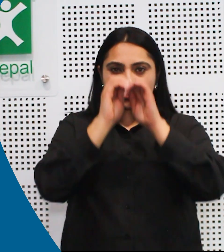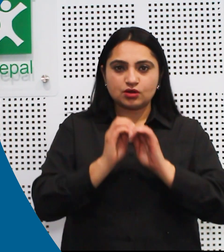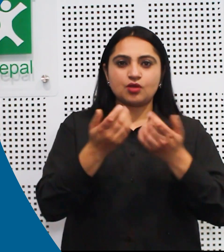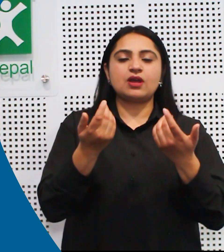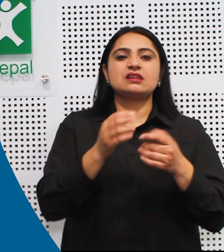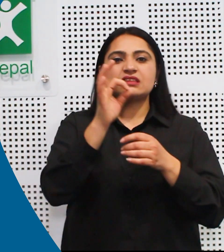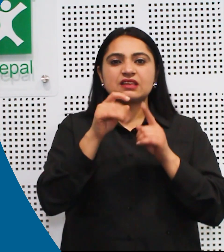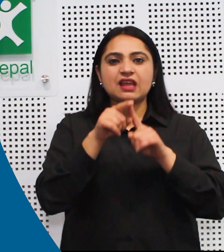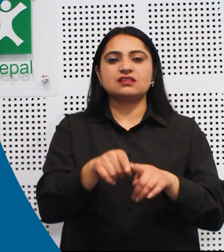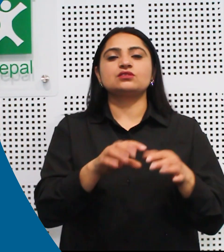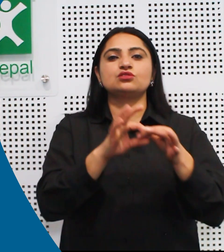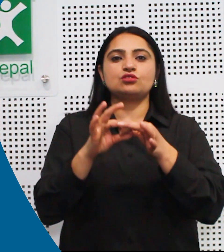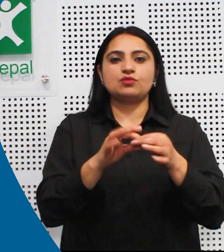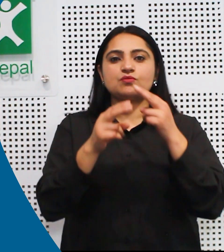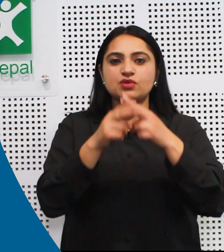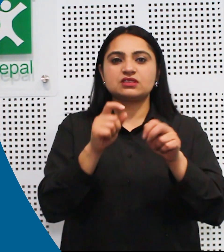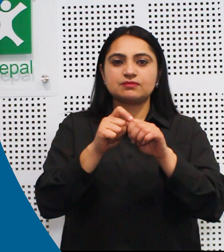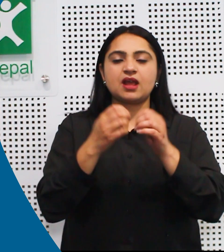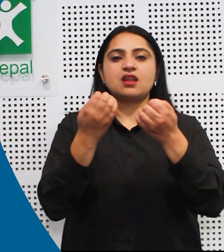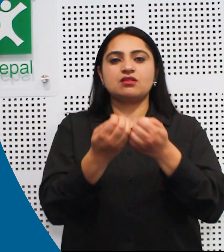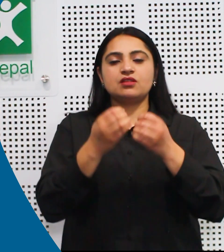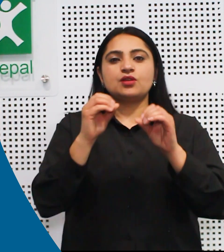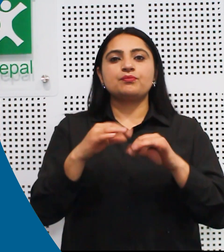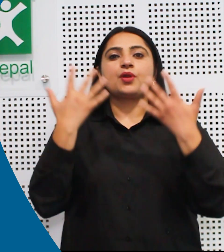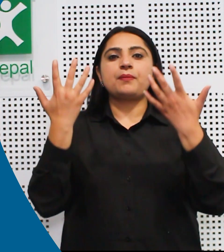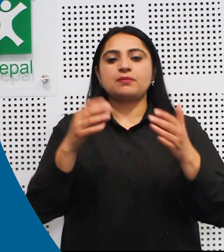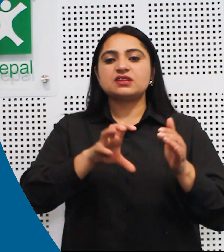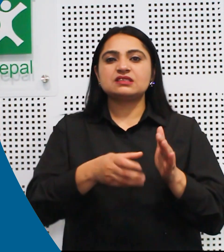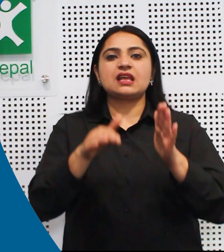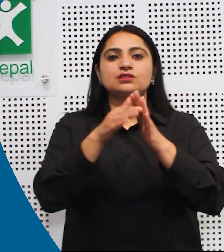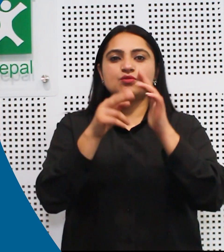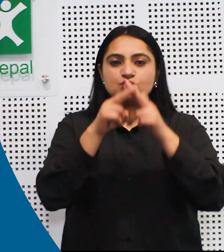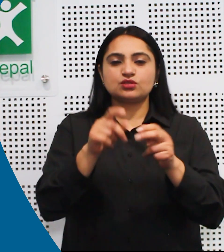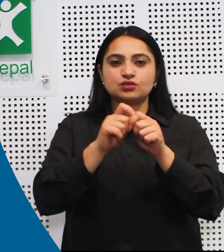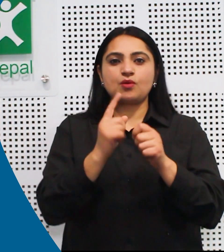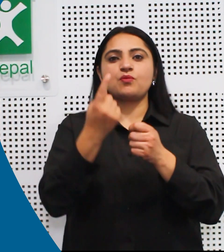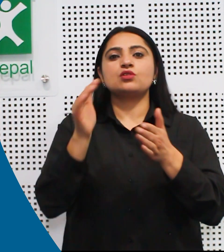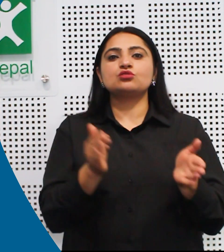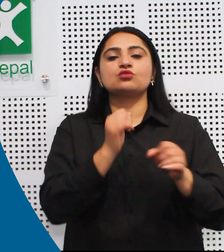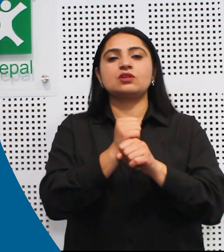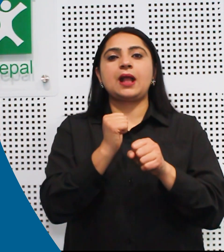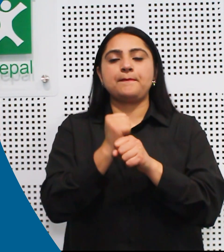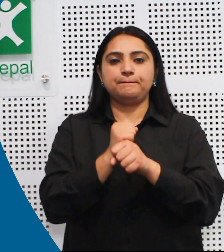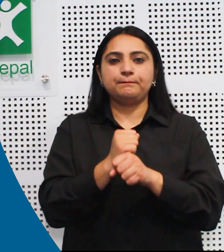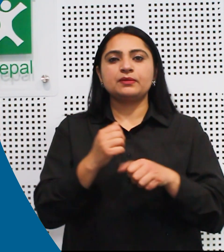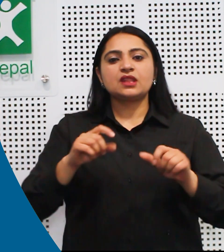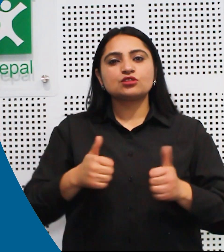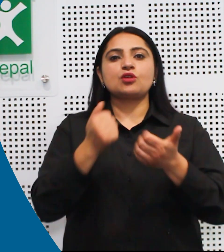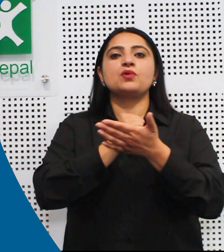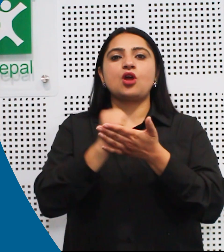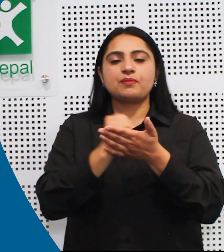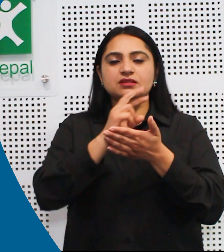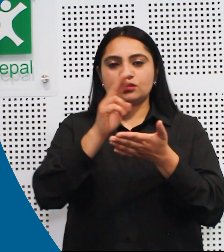निकायसँग समन्वयले बजेट निर्माणमा पार्ने प्रभाव, स्थानीय तहको बजेट निर्माणको पहिलो चरणको काम कारबाही, सफल अभ्यास र